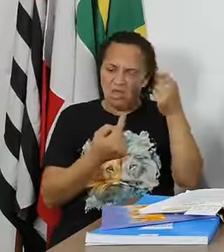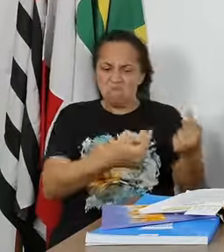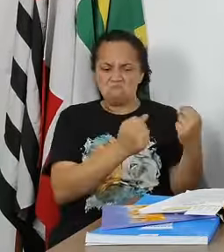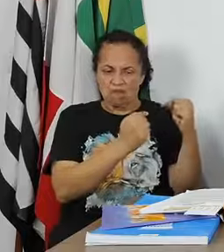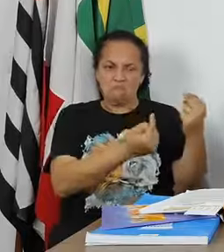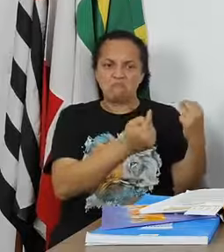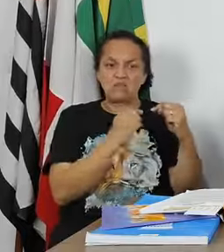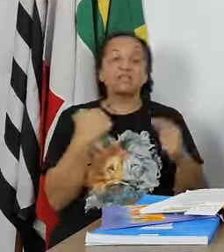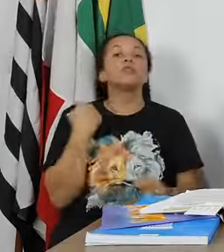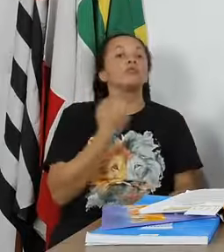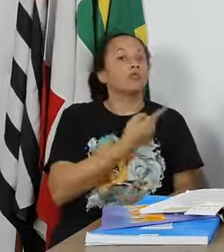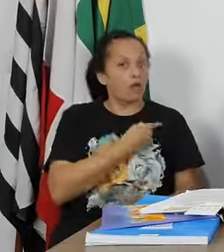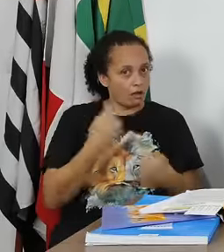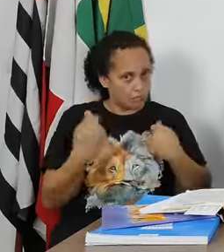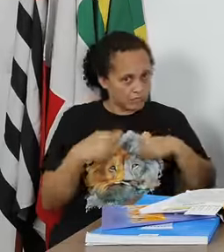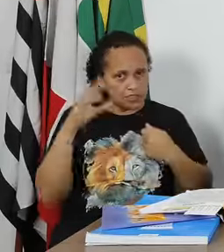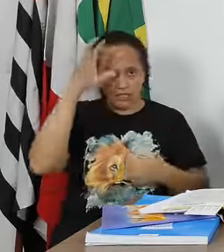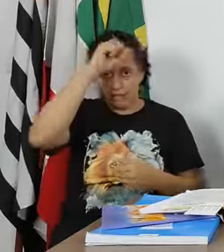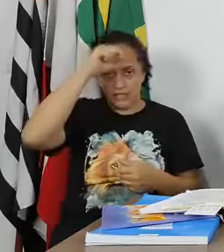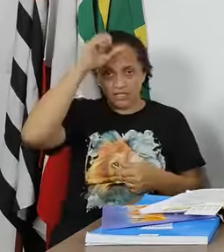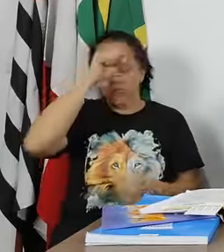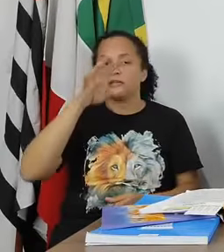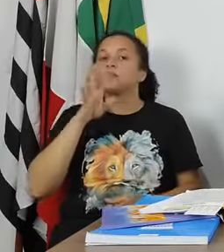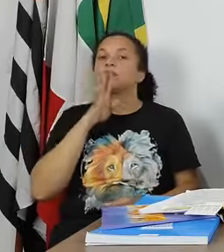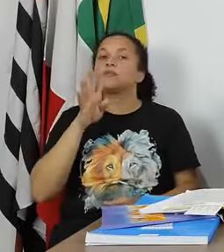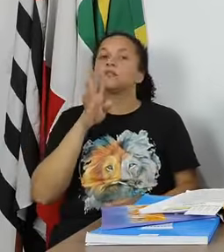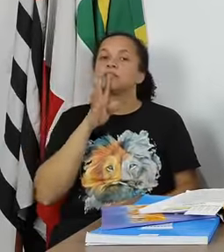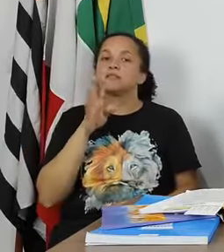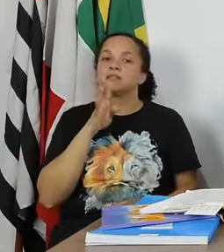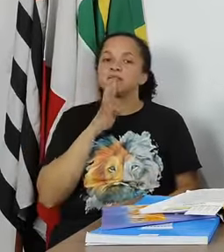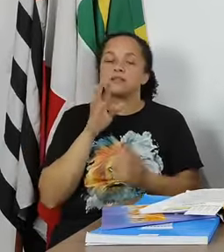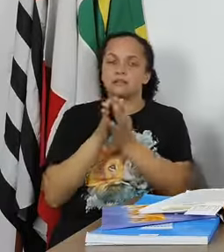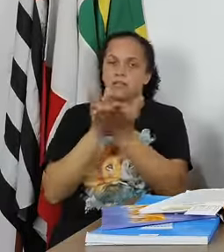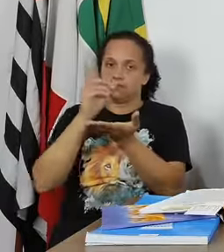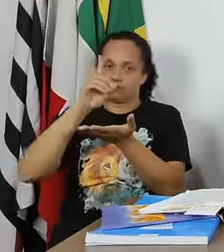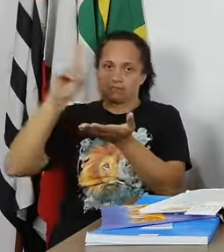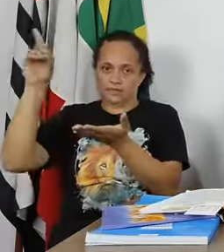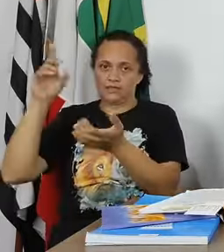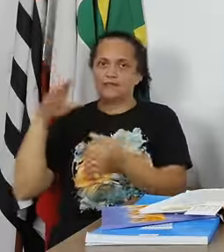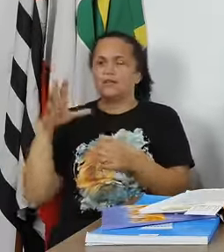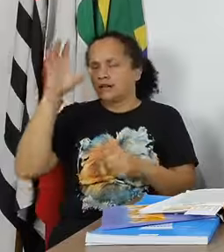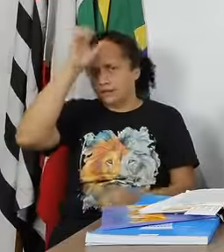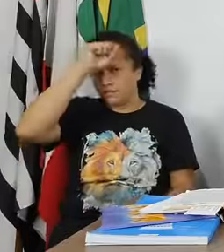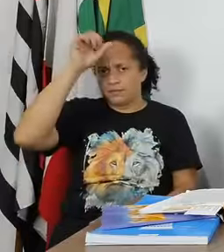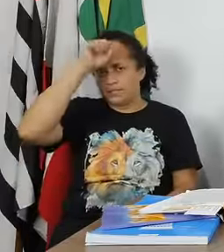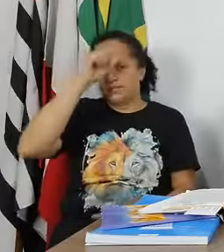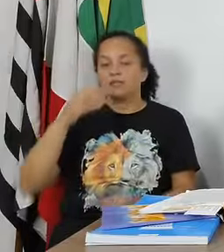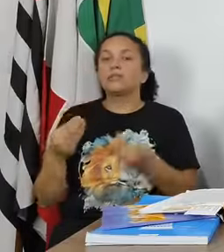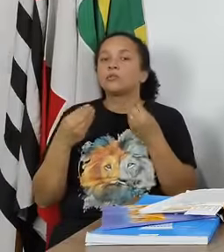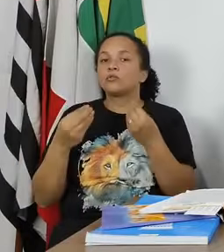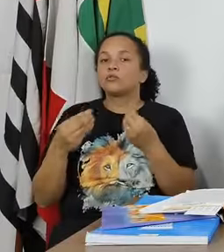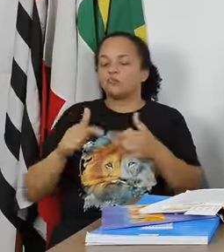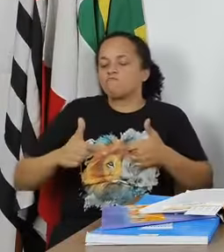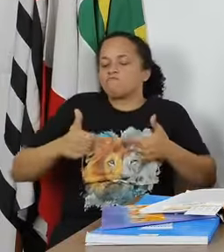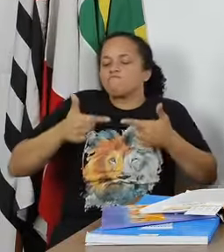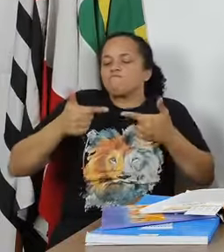mesma forma. Nós temos que aprender com o nosso Deus maior, como vencer o inimigo.